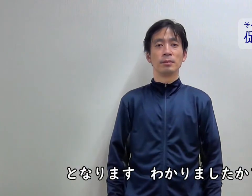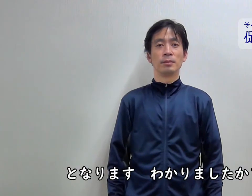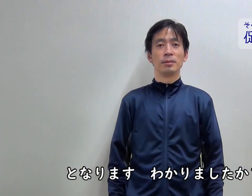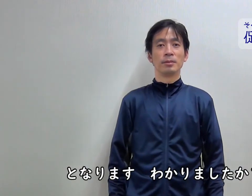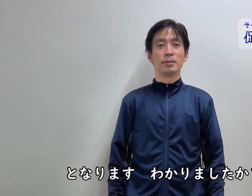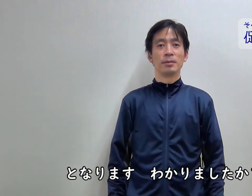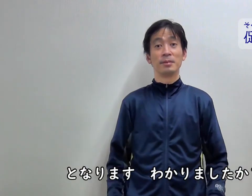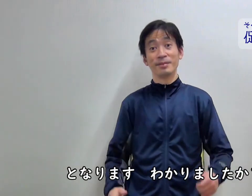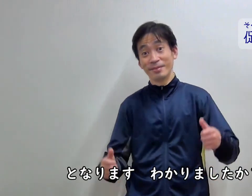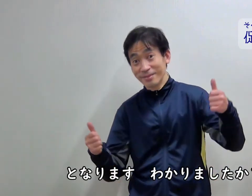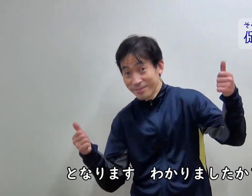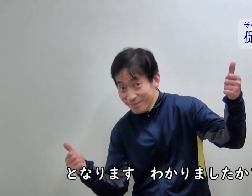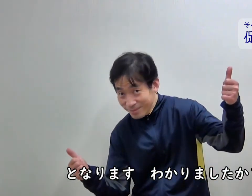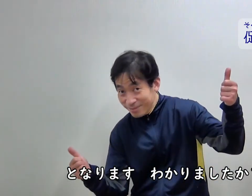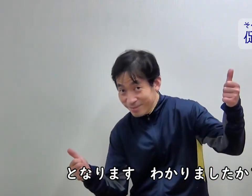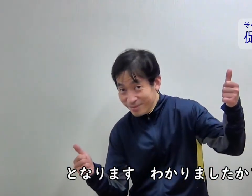となります。わかりましたか？